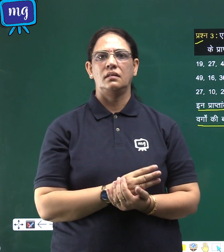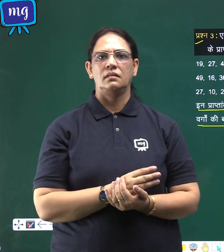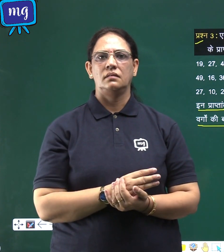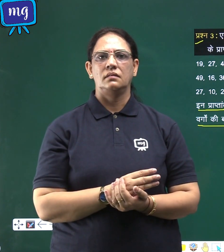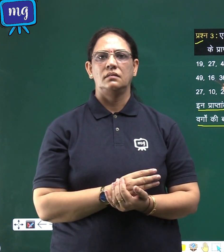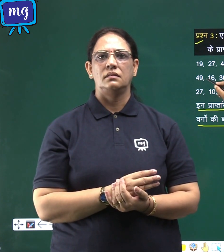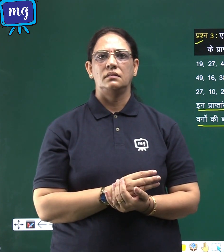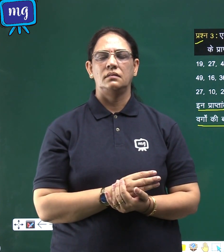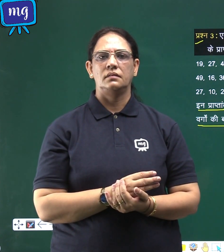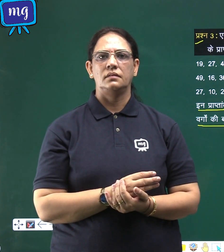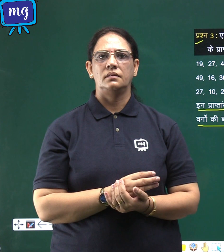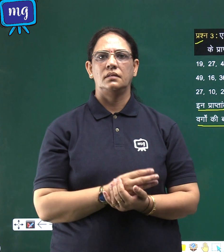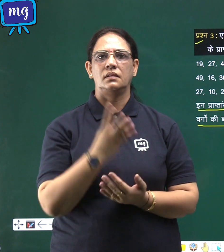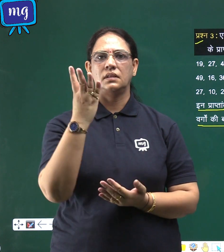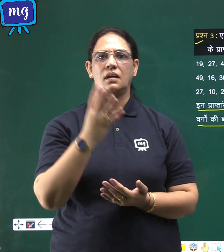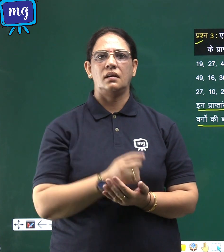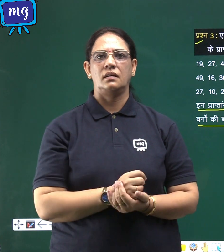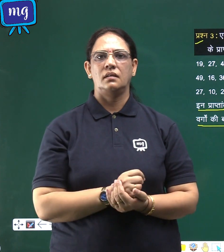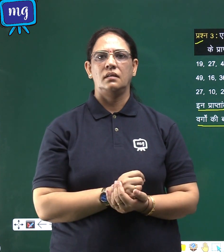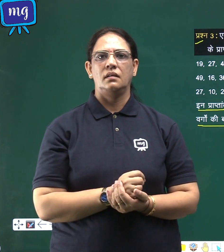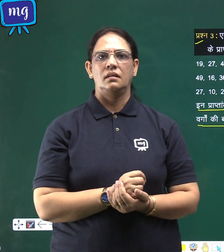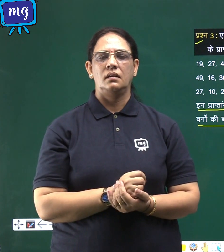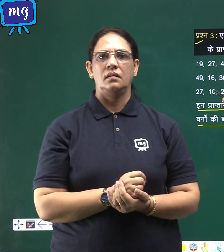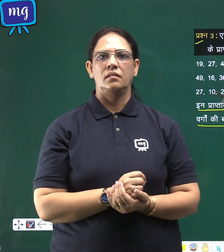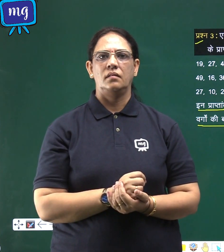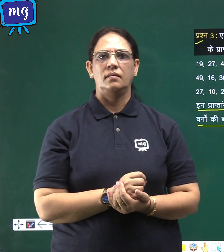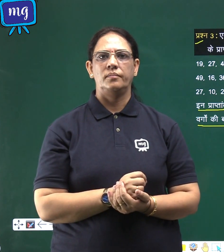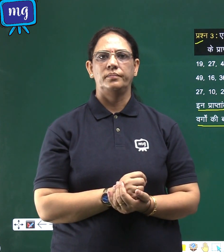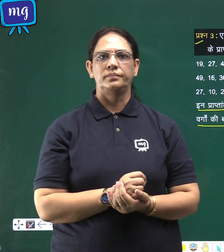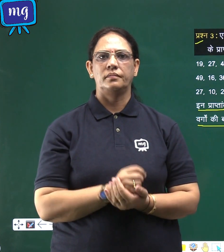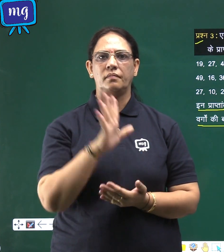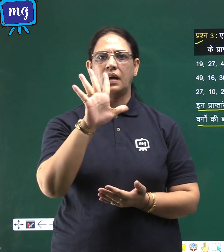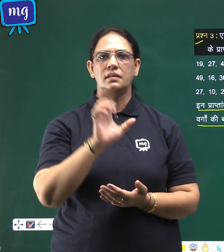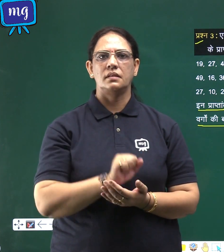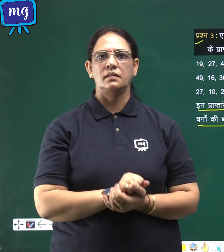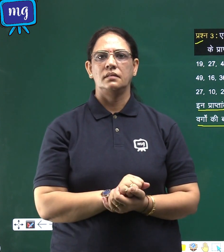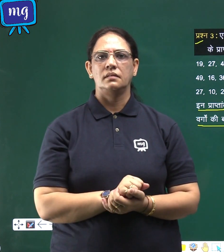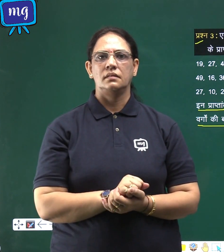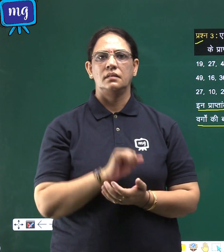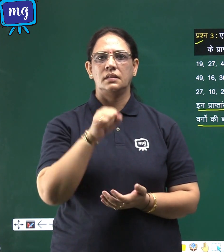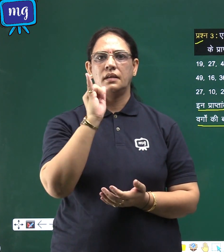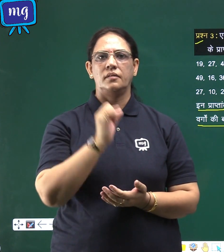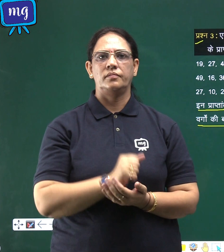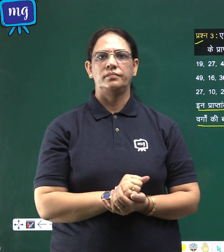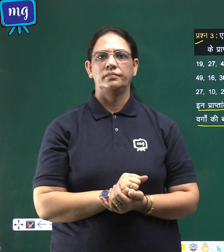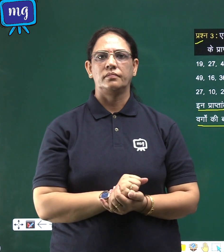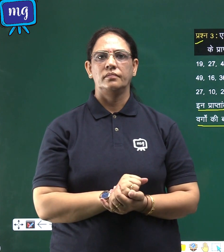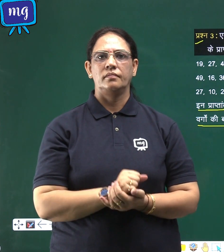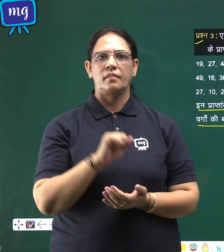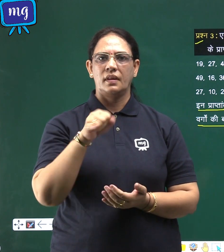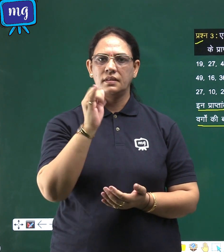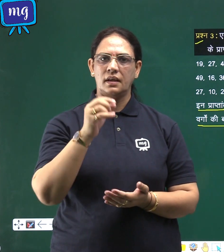चार पांच छह छह